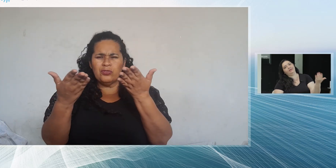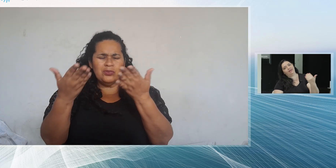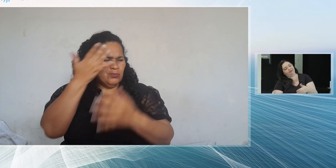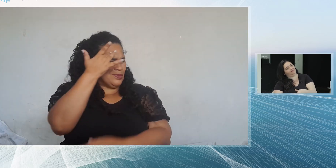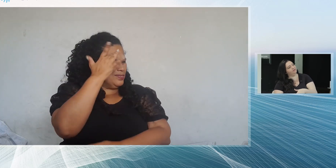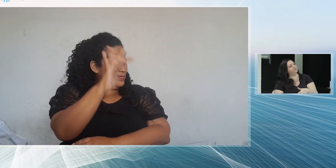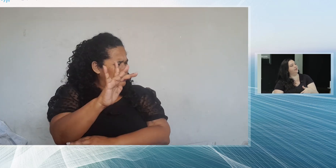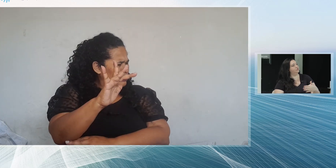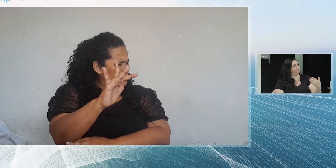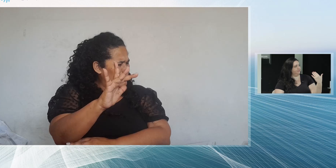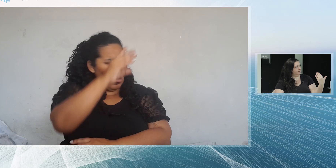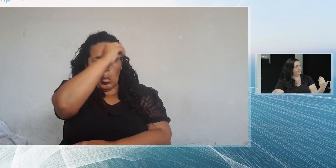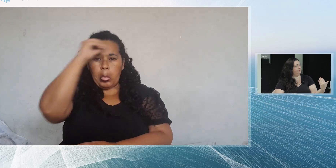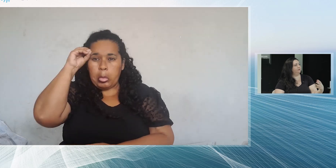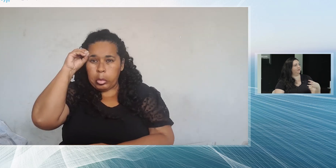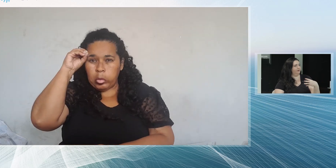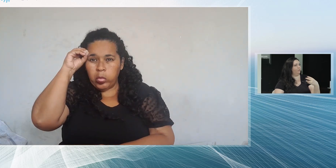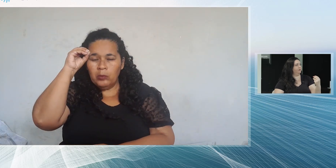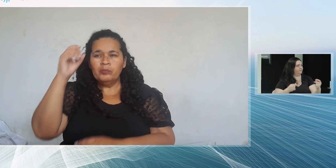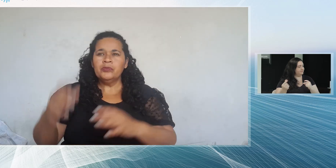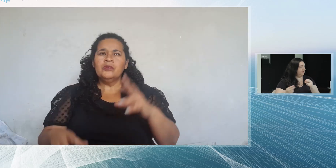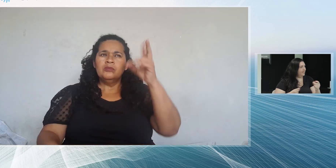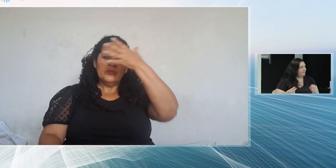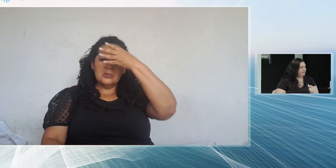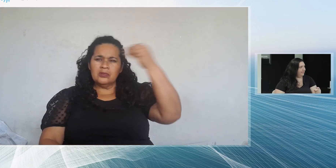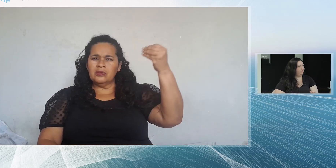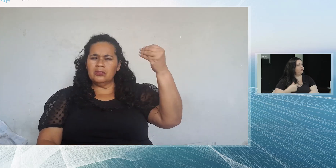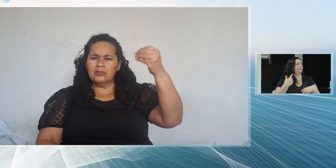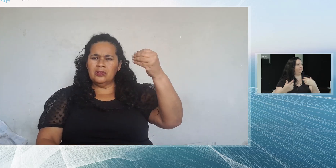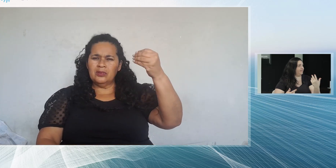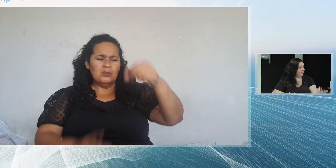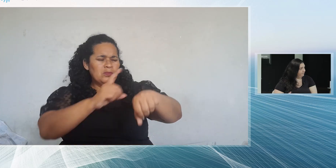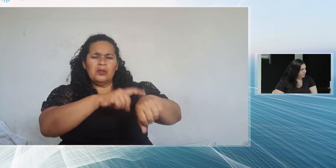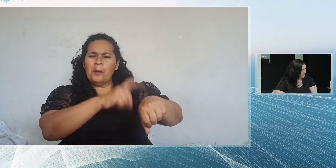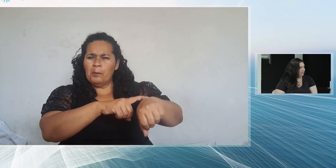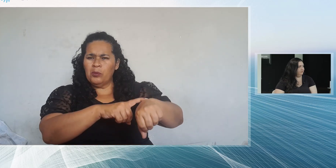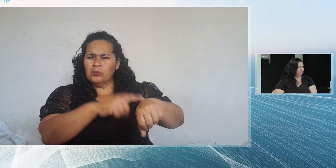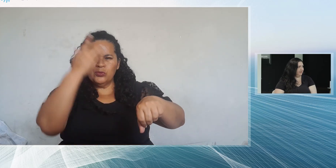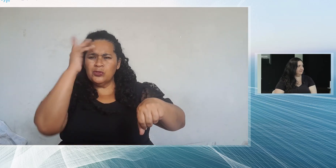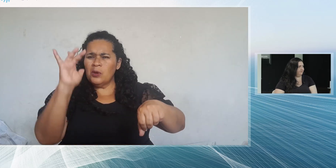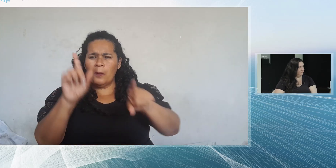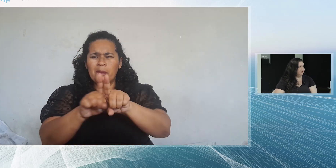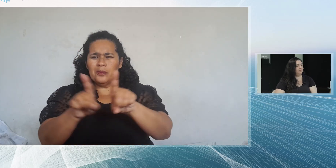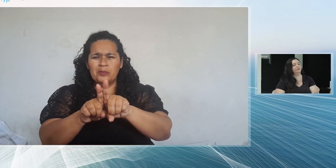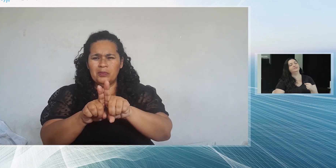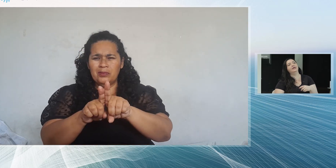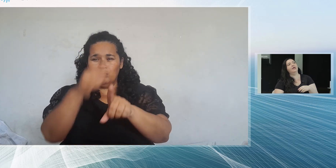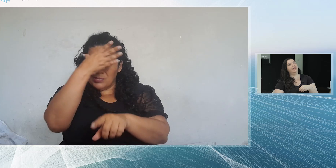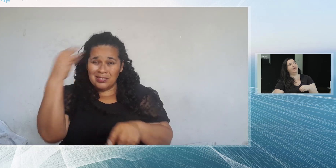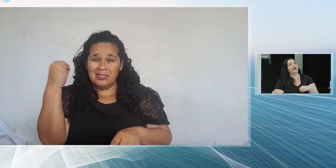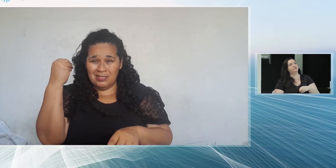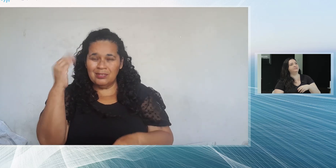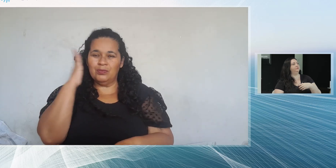Que também entra na velocidade de processamento, que também o quanto você entende, o quanto ficar repetindo, né, as